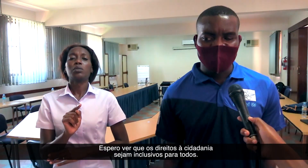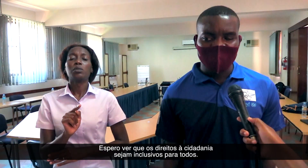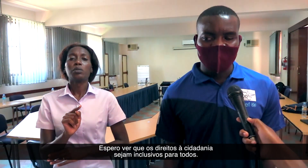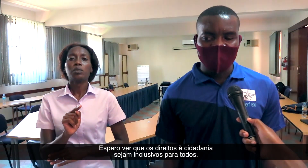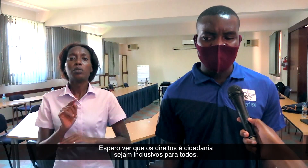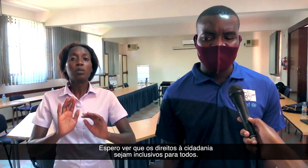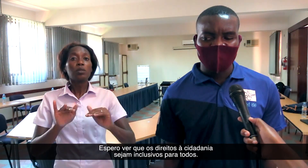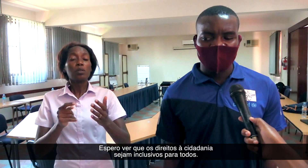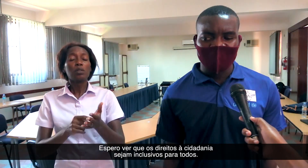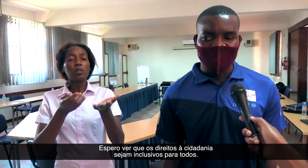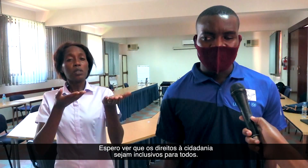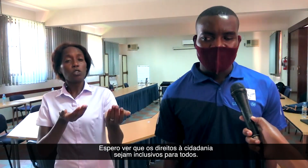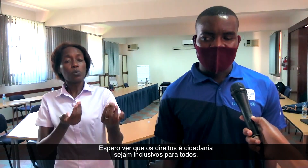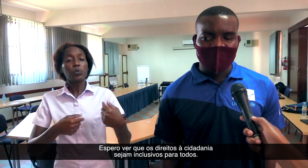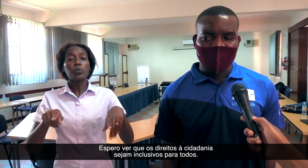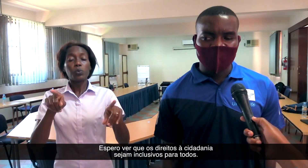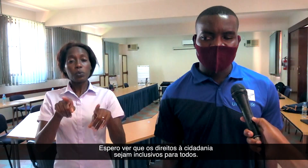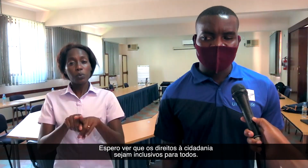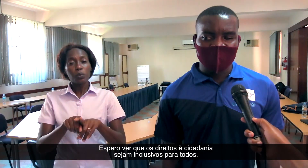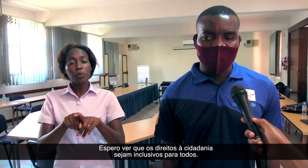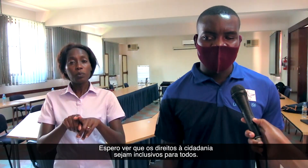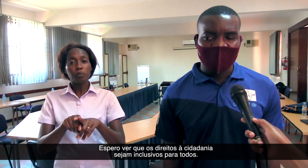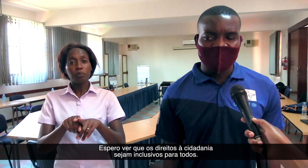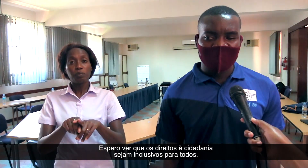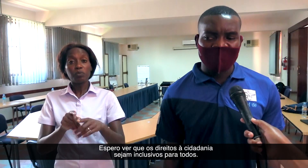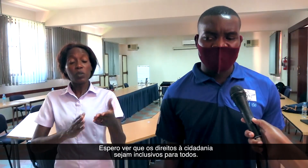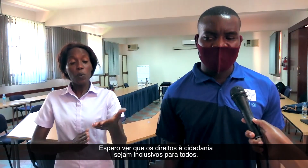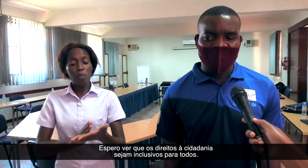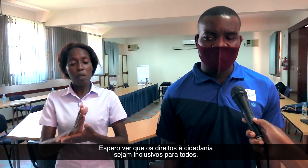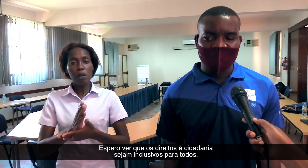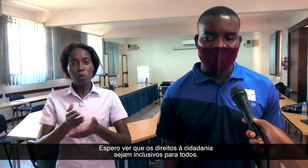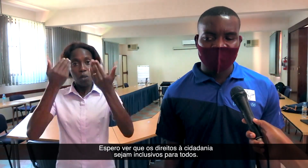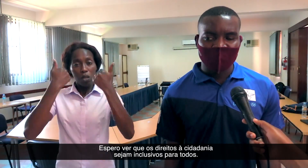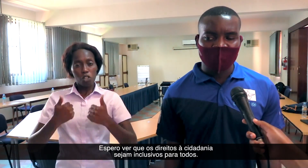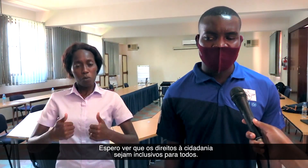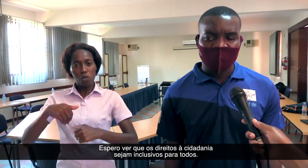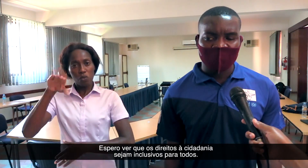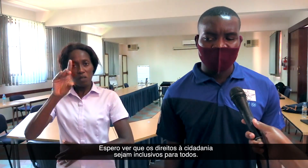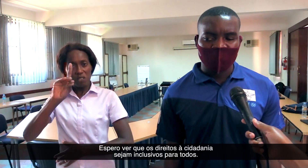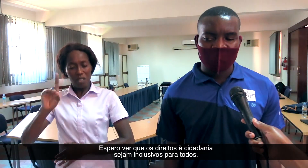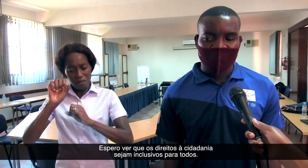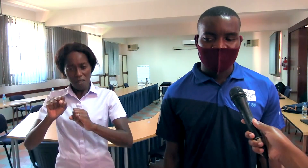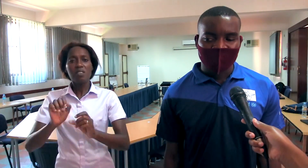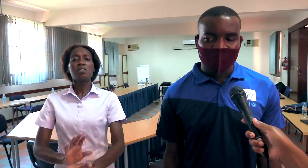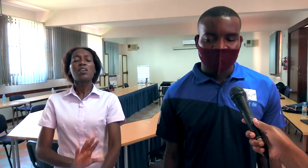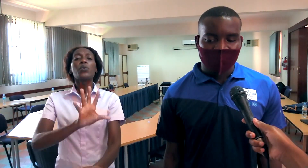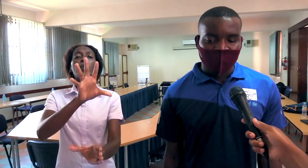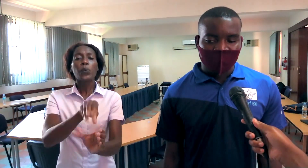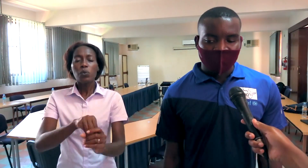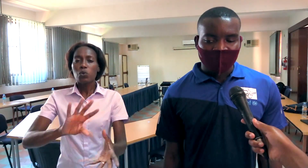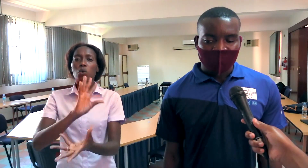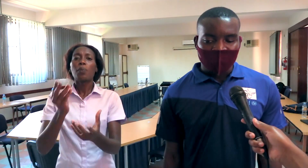E que eu espero mesmo ver que os direitos de cidadania sejam mais inclusos a todos.